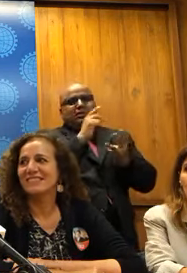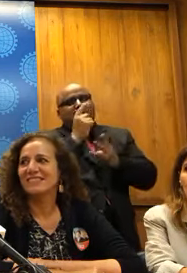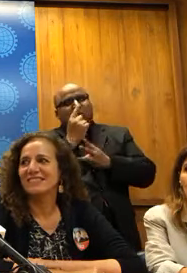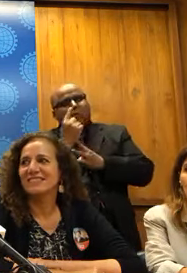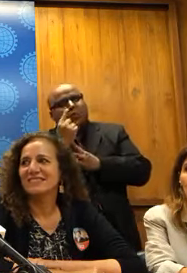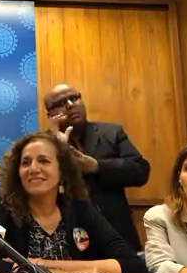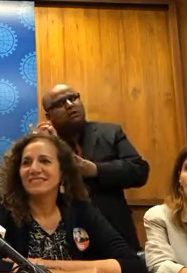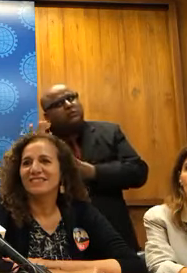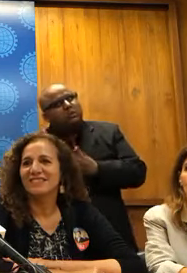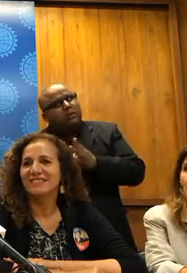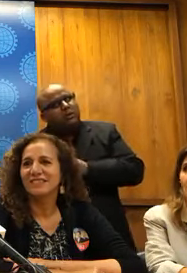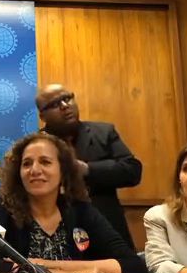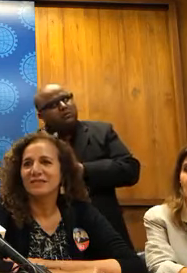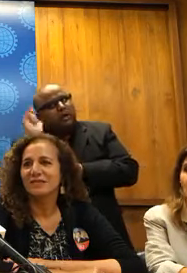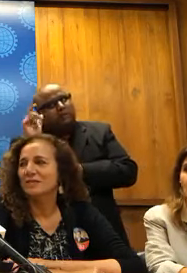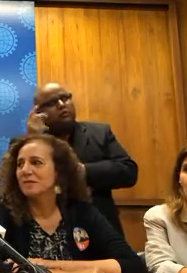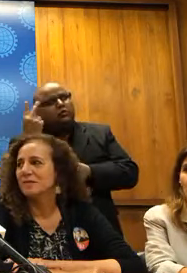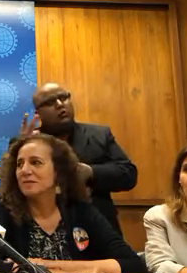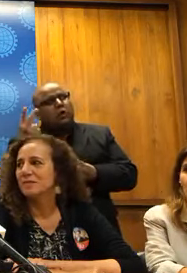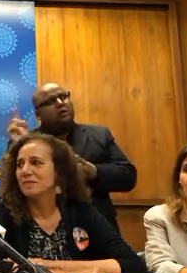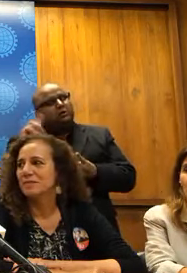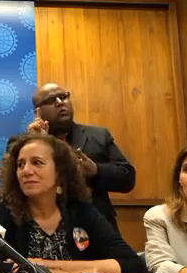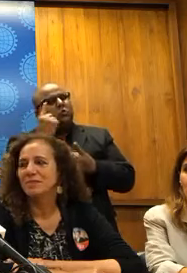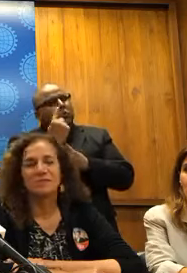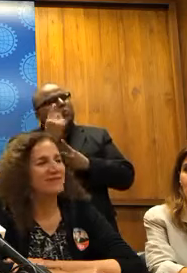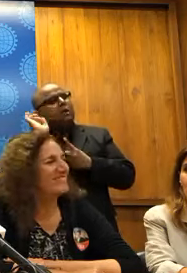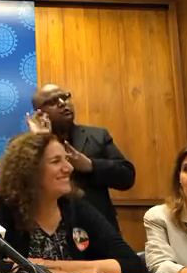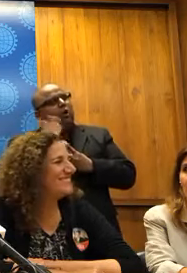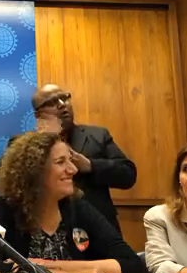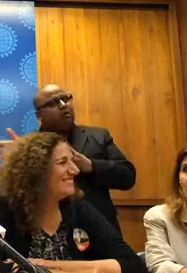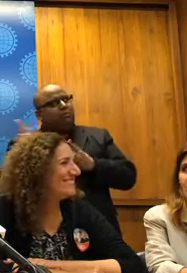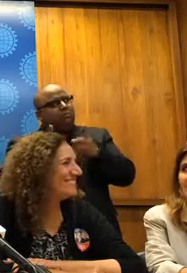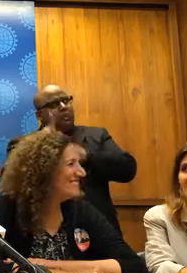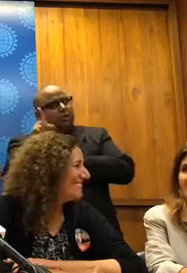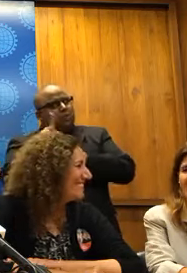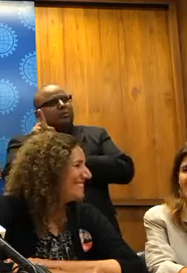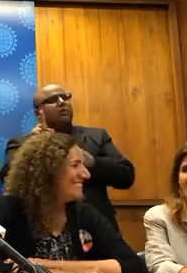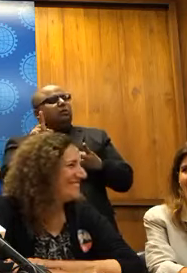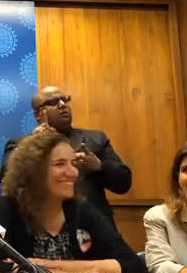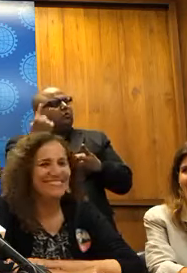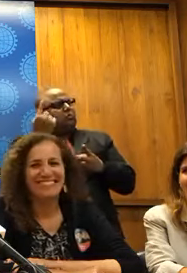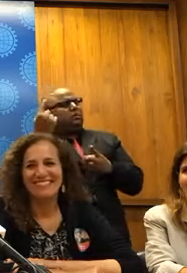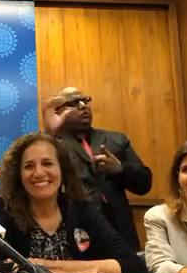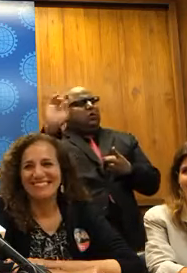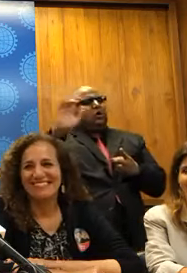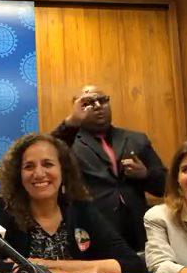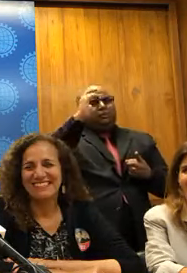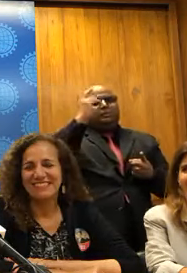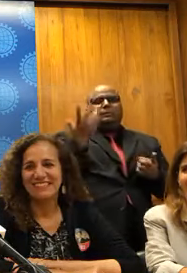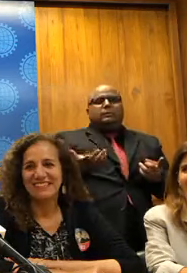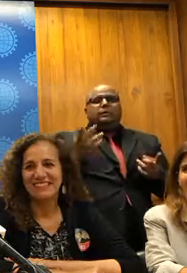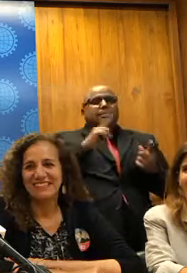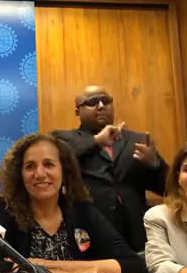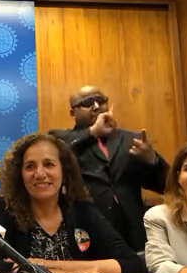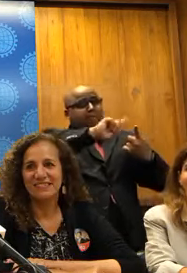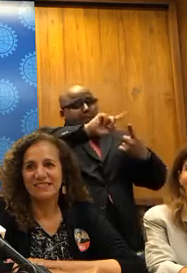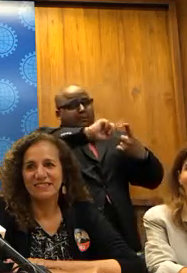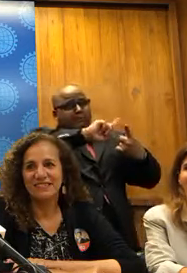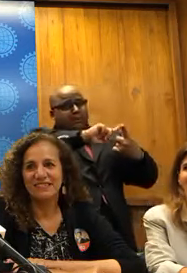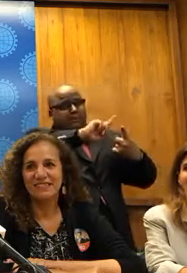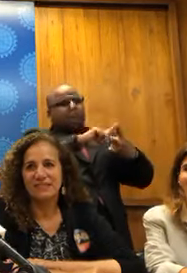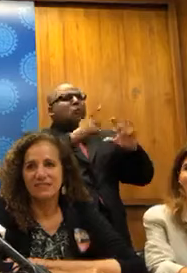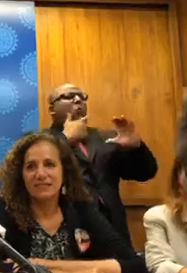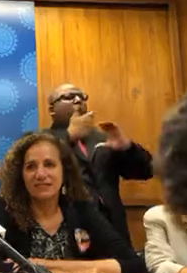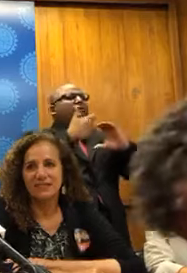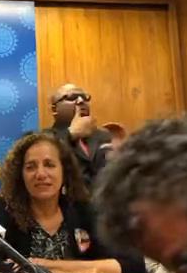só, desculpa, uma só. Desculpa, é só para voltar, é só para a gente tratar desses dois temas importantes. O primeiro é sobre essa questão do